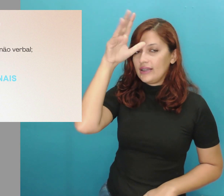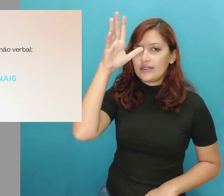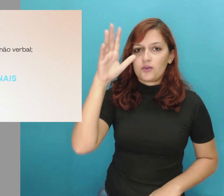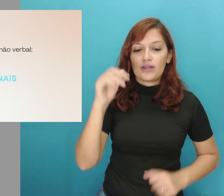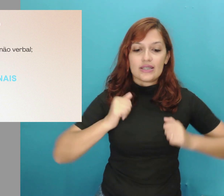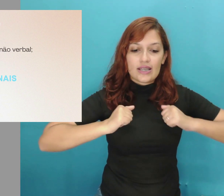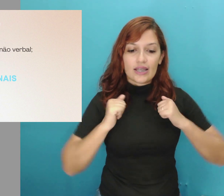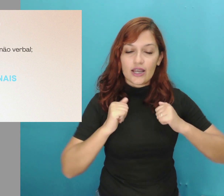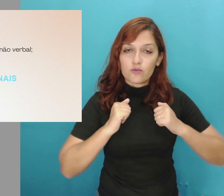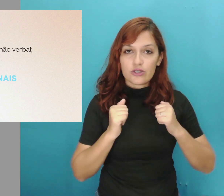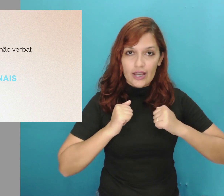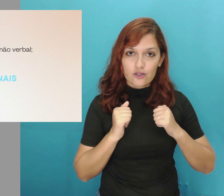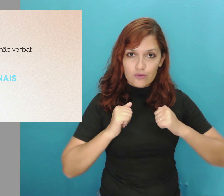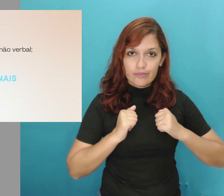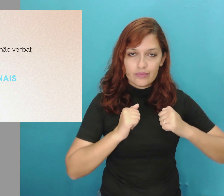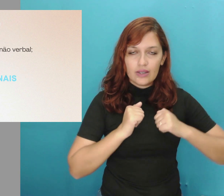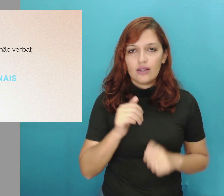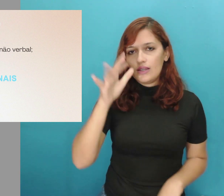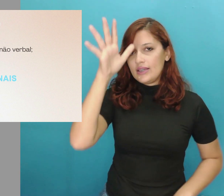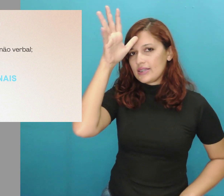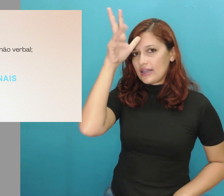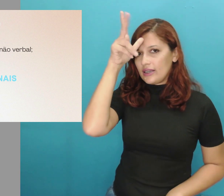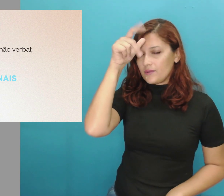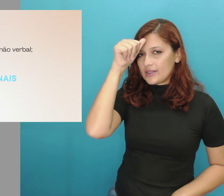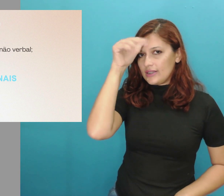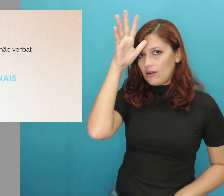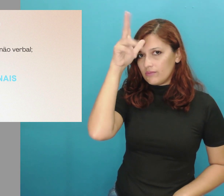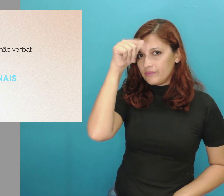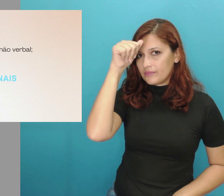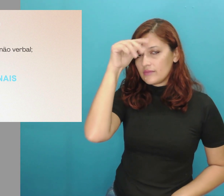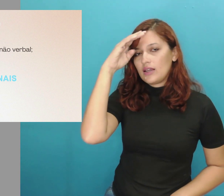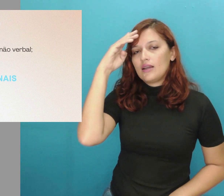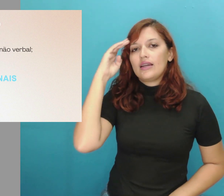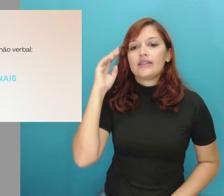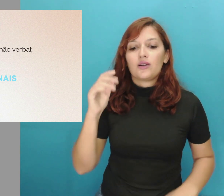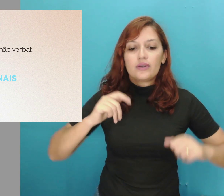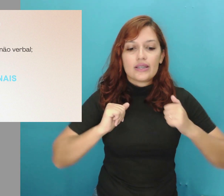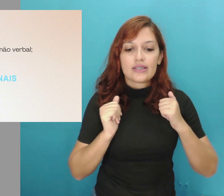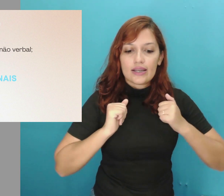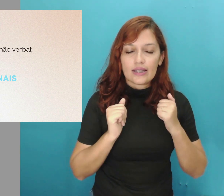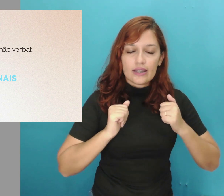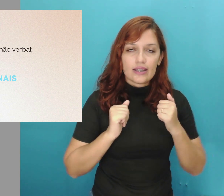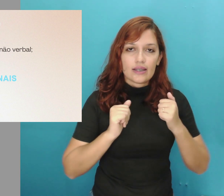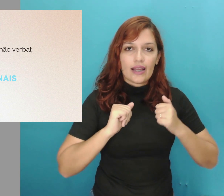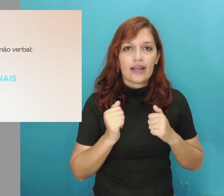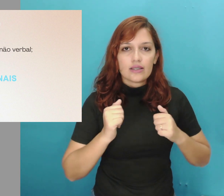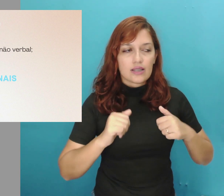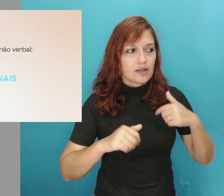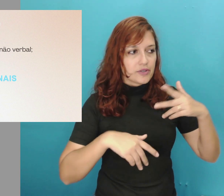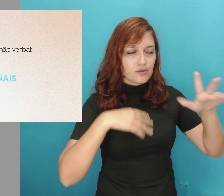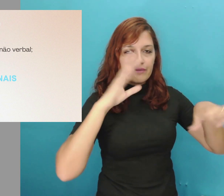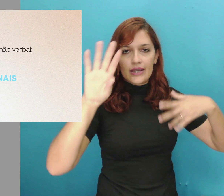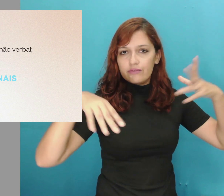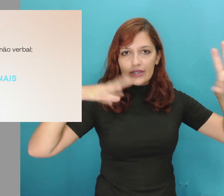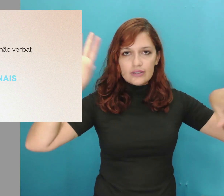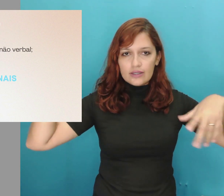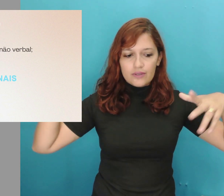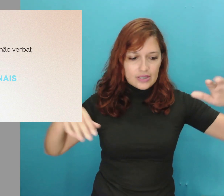Então, isso aqui é um gesto e isso aqui é um sinal. Então, isso aqui a pessoa vai inventando assim,